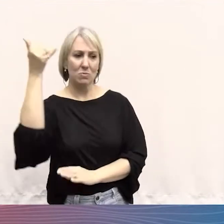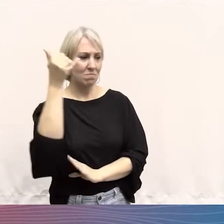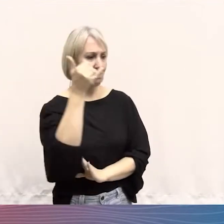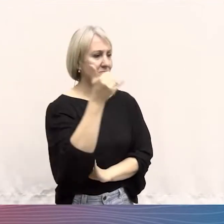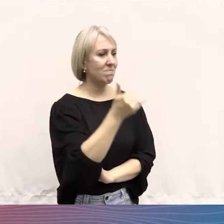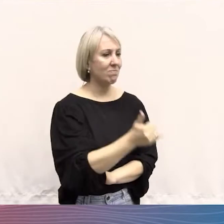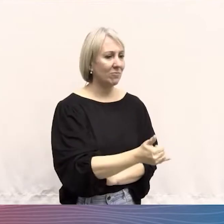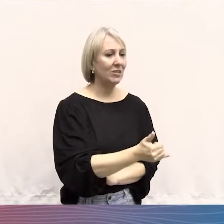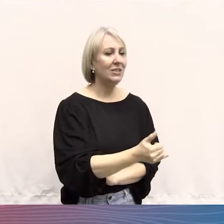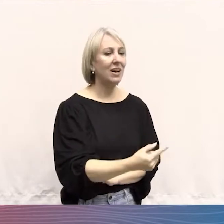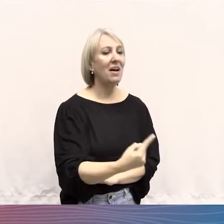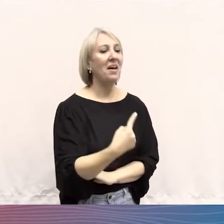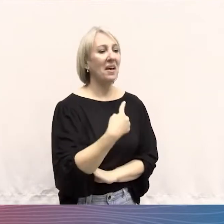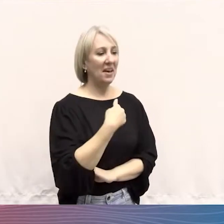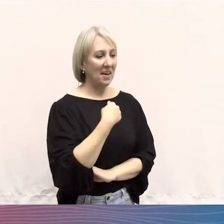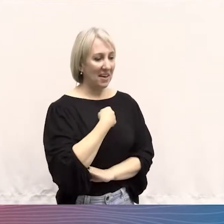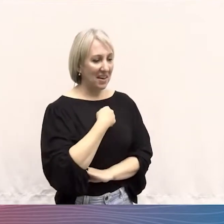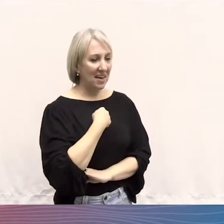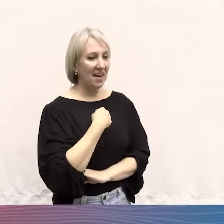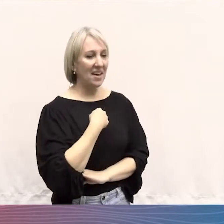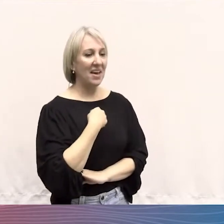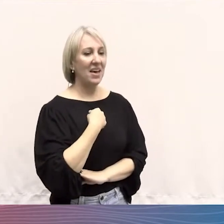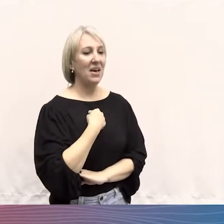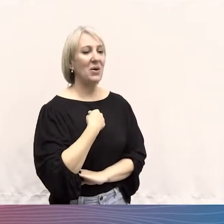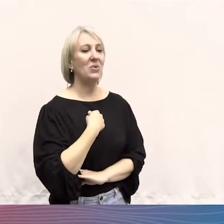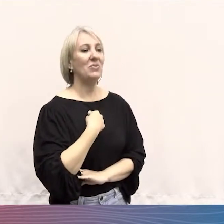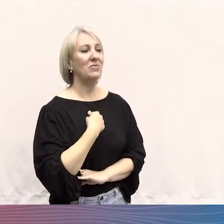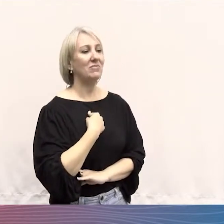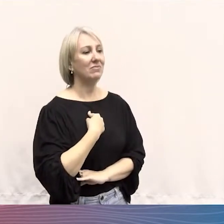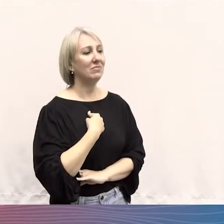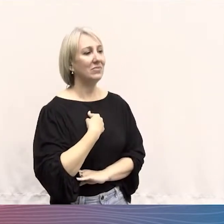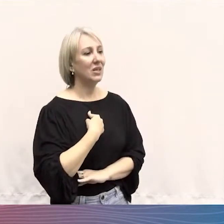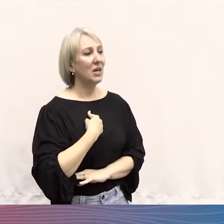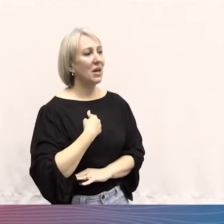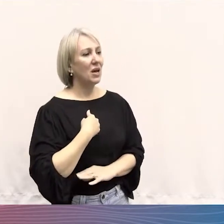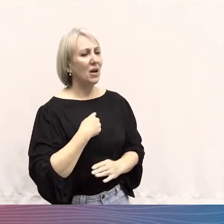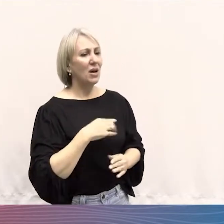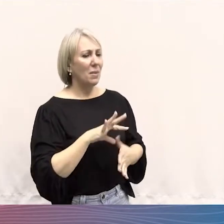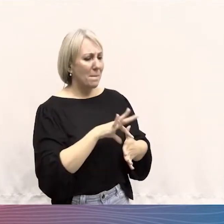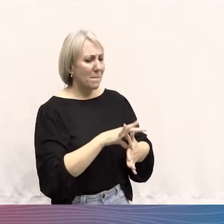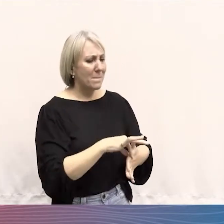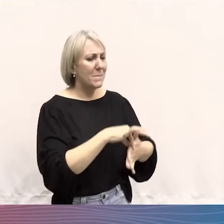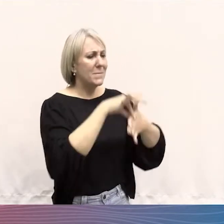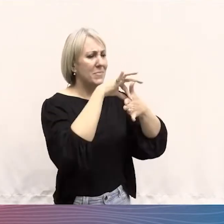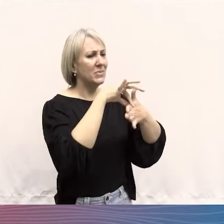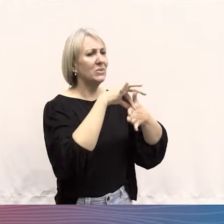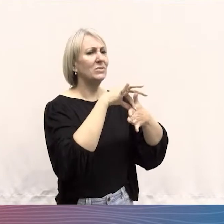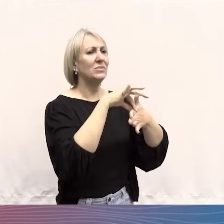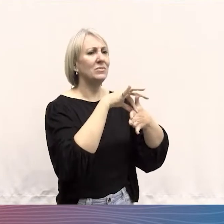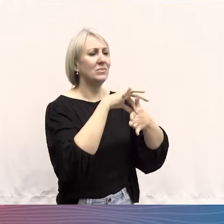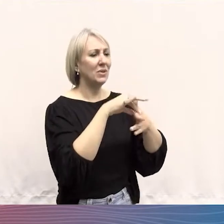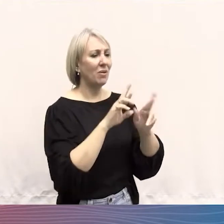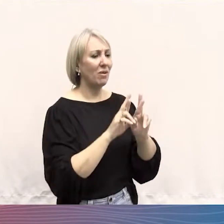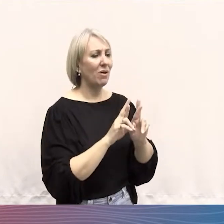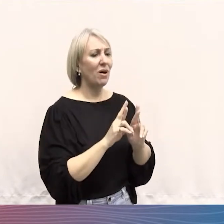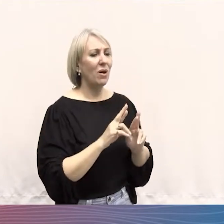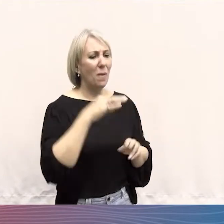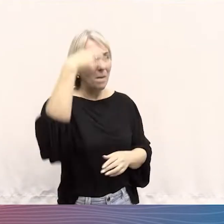eu porém constituí o meu rei sobre meu santo monte Sião,